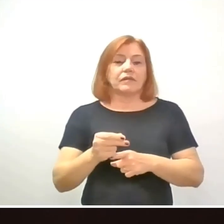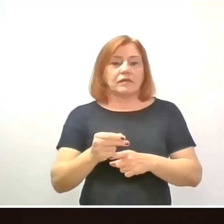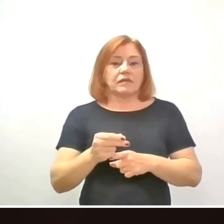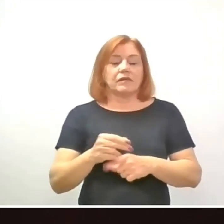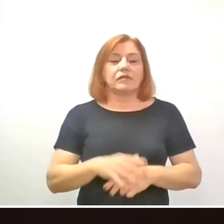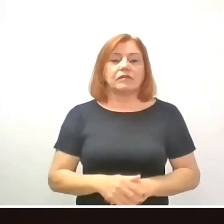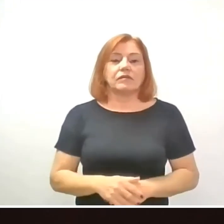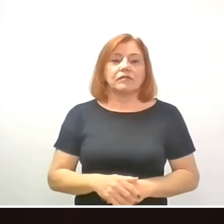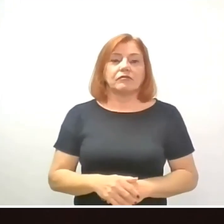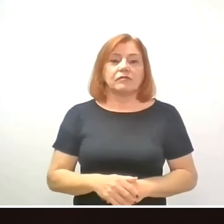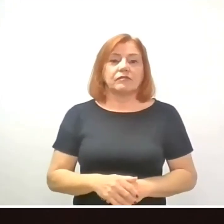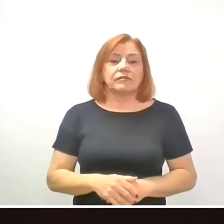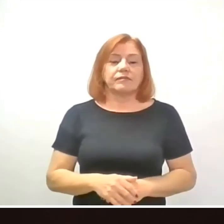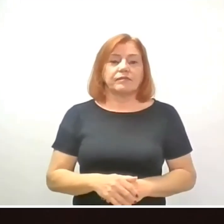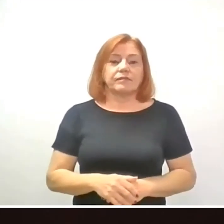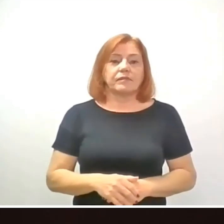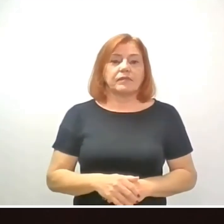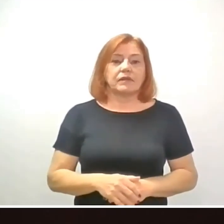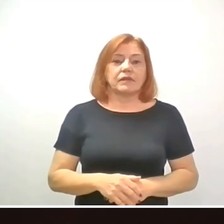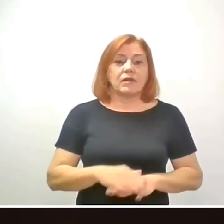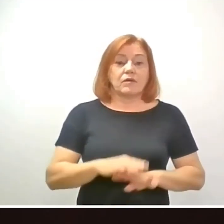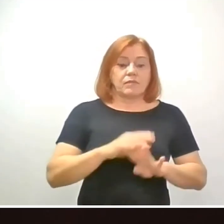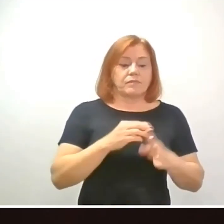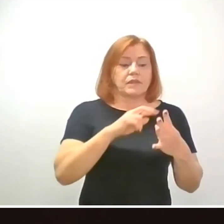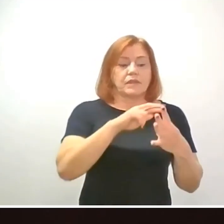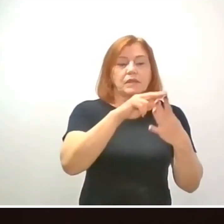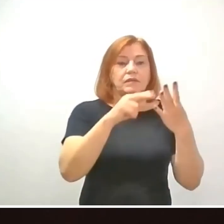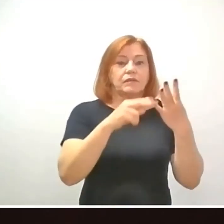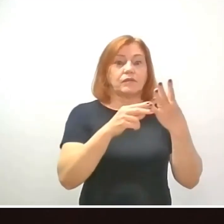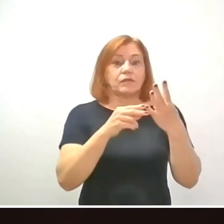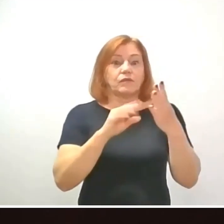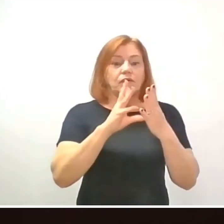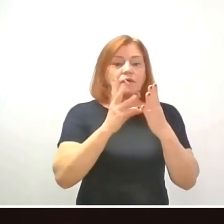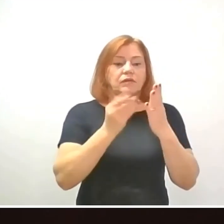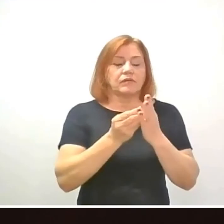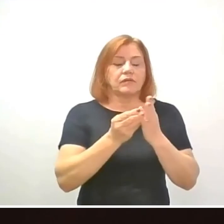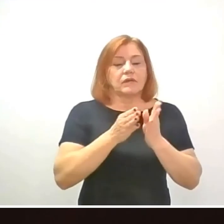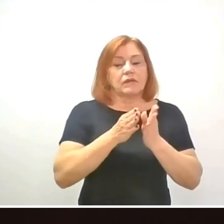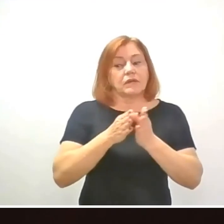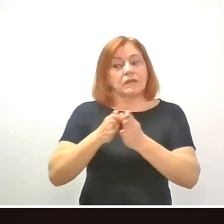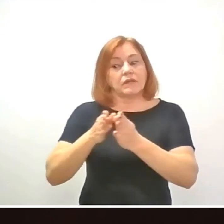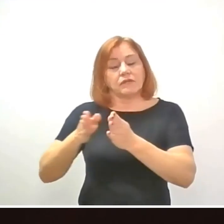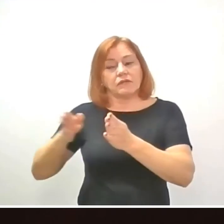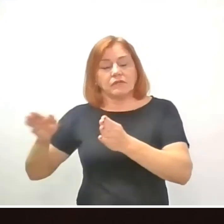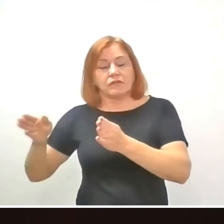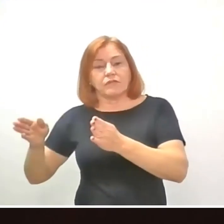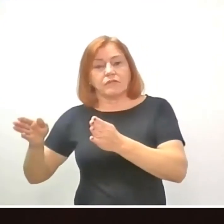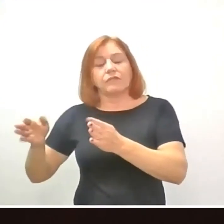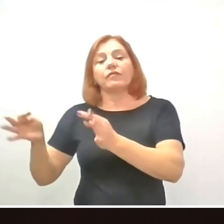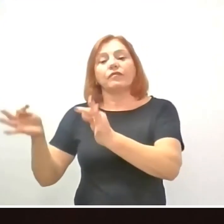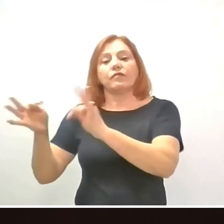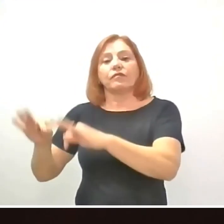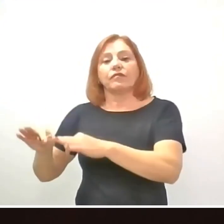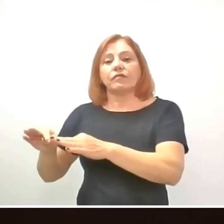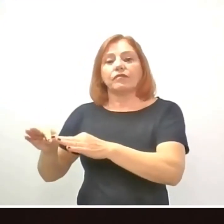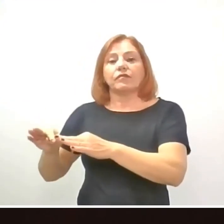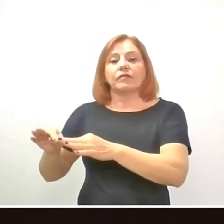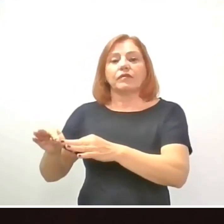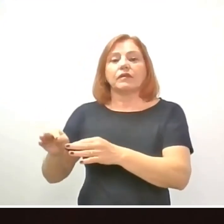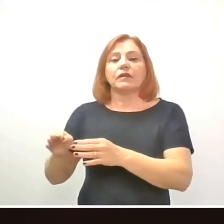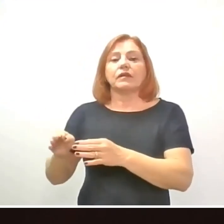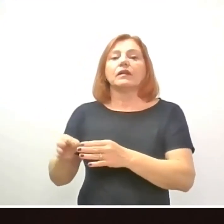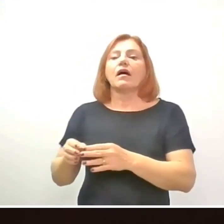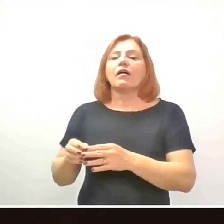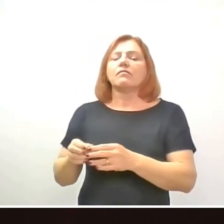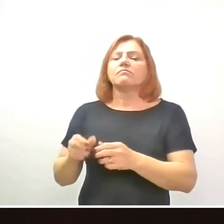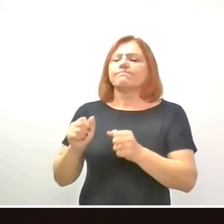4 igrejas finais vão permanecer até a volta do Senhor, paralelamente. Então,